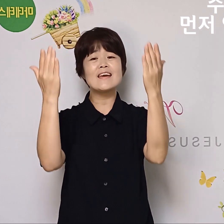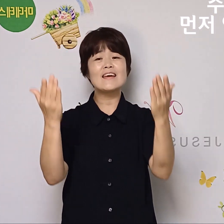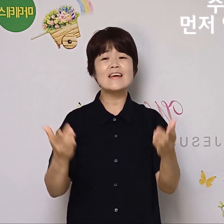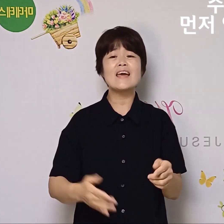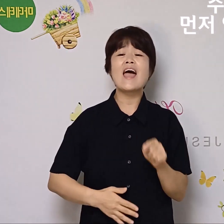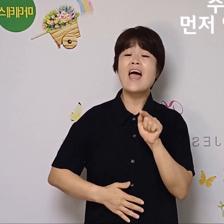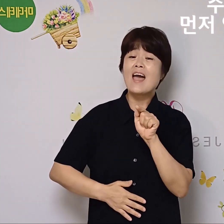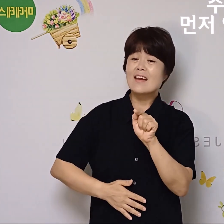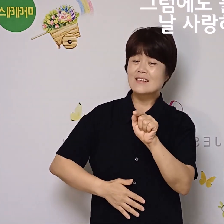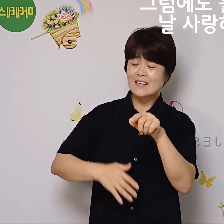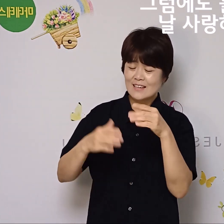안으시네.